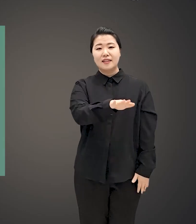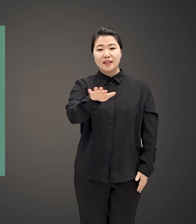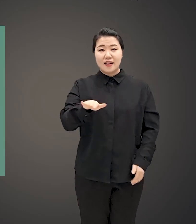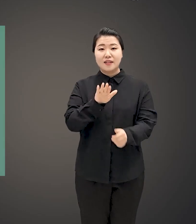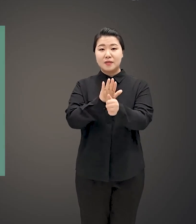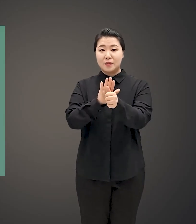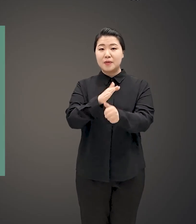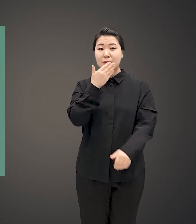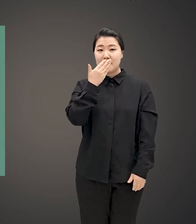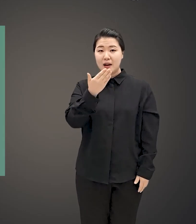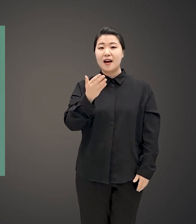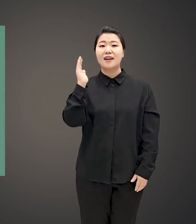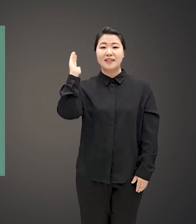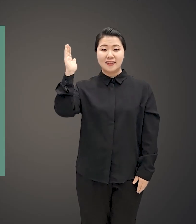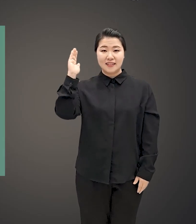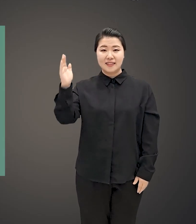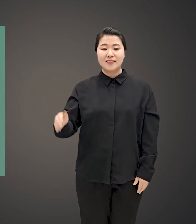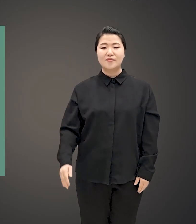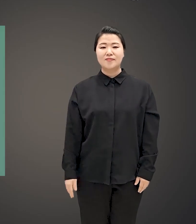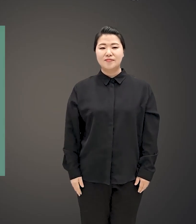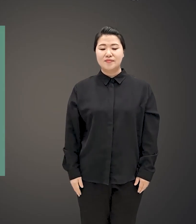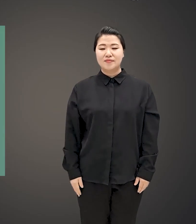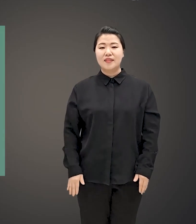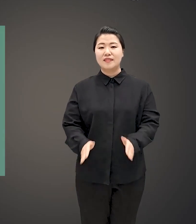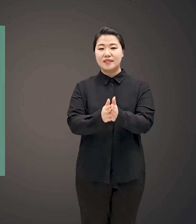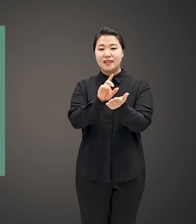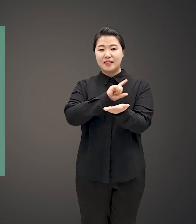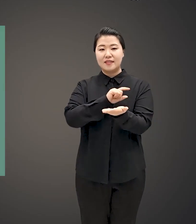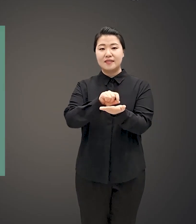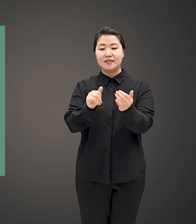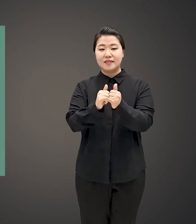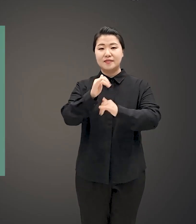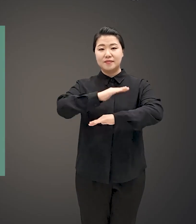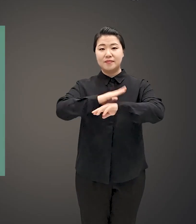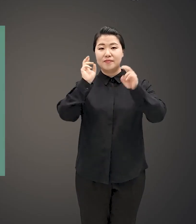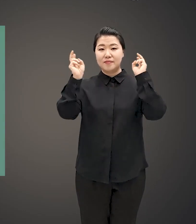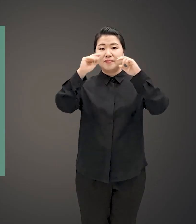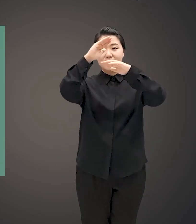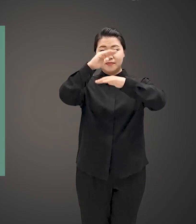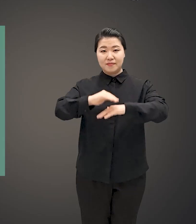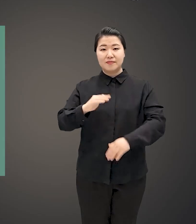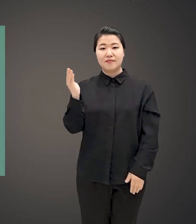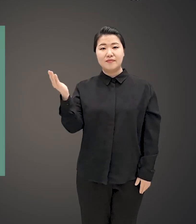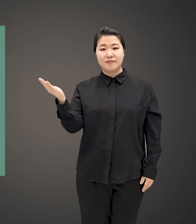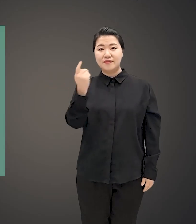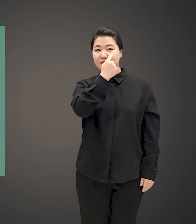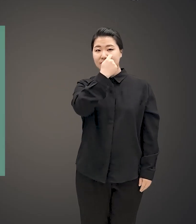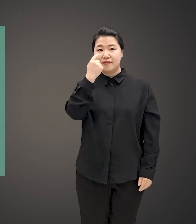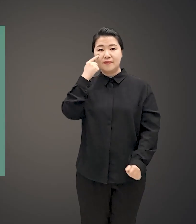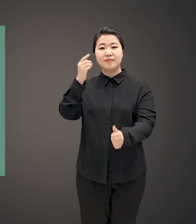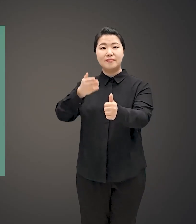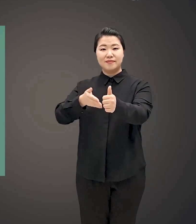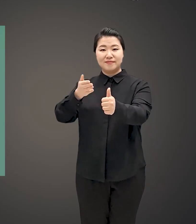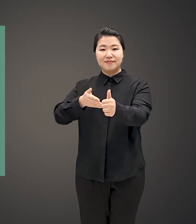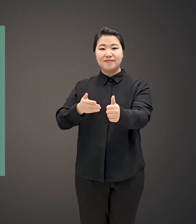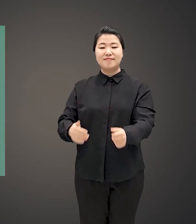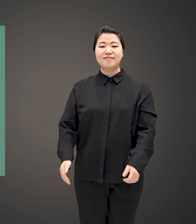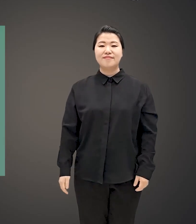이야기. 도서명 잊고 할아버지의 비밀. 저자 김주경, 그림